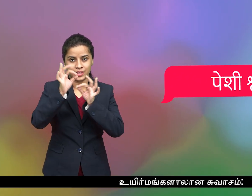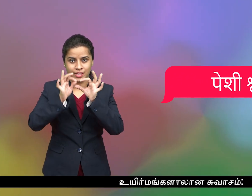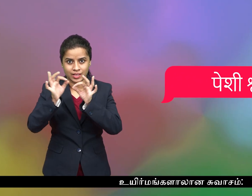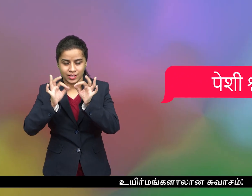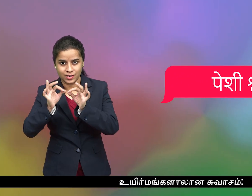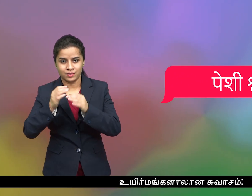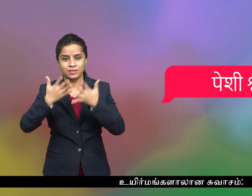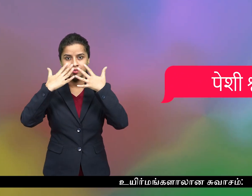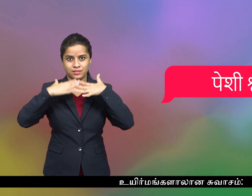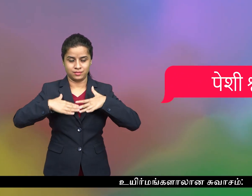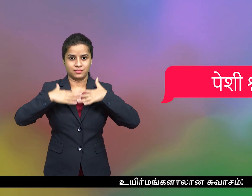உயிர்மங்களாலான சுவாசம்.